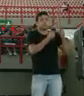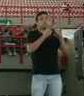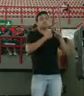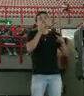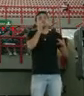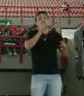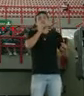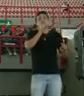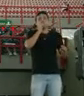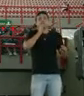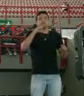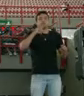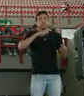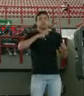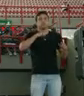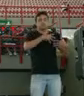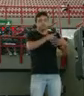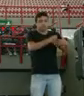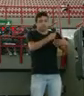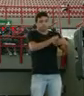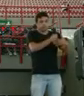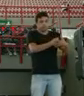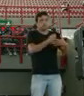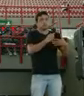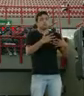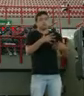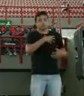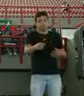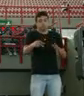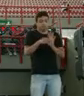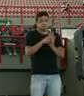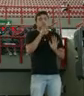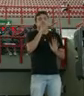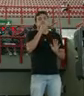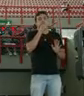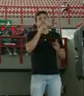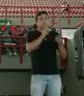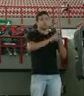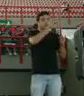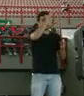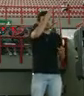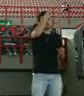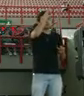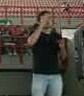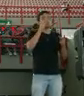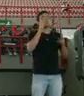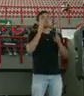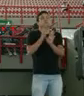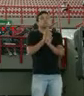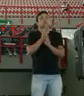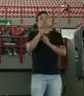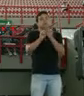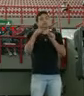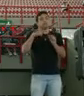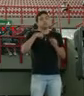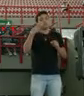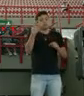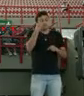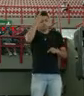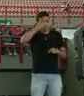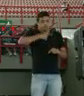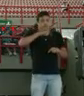mulheres que amamentam não seus filhos, mas muitas vezes o sobrinho. Por quê? Porque ela começa a